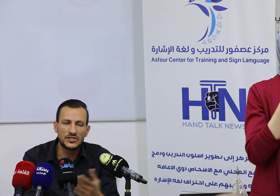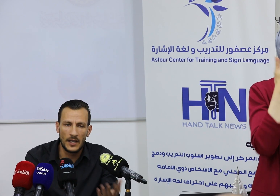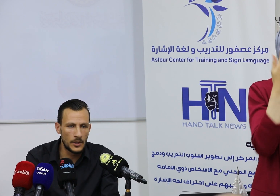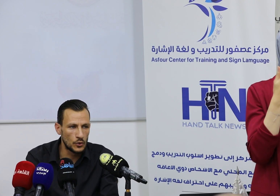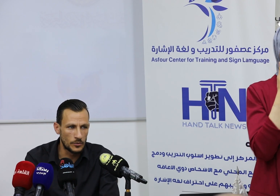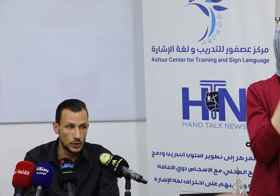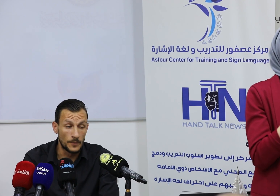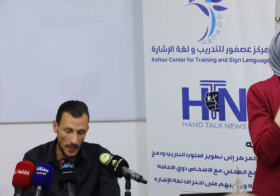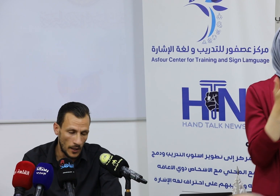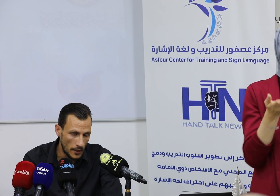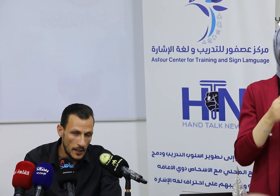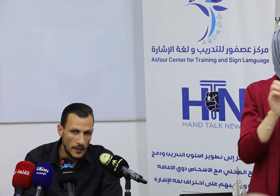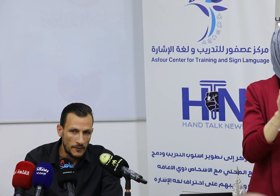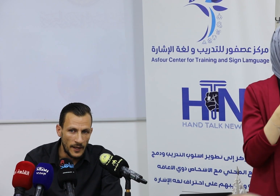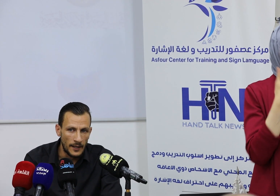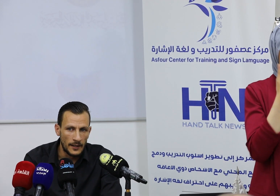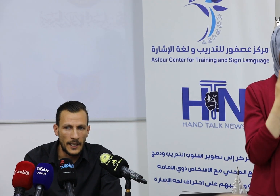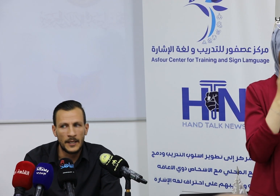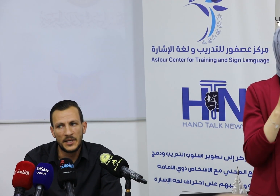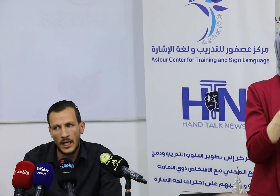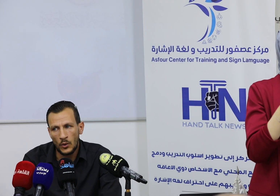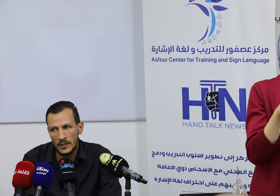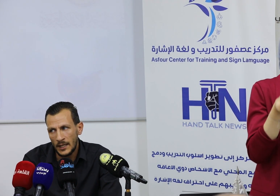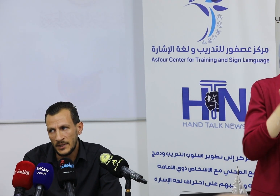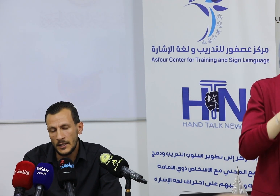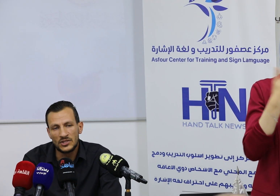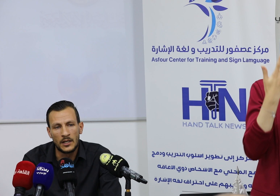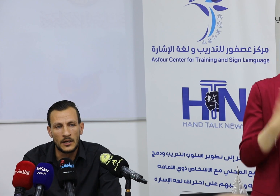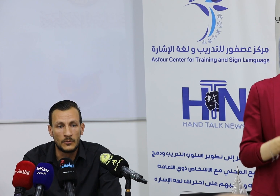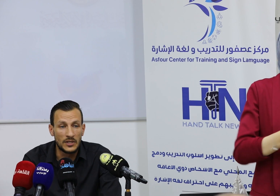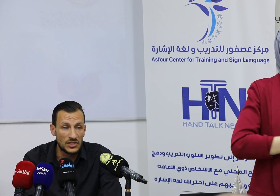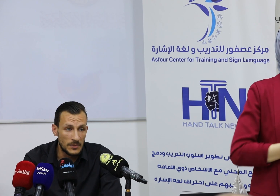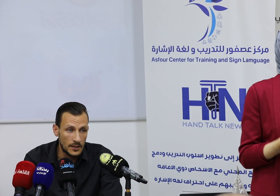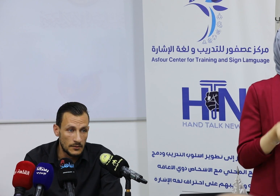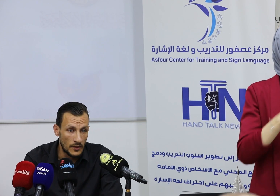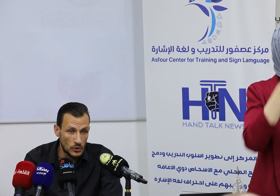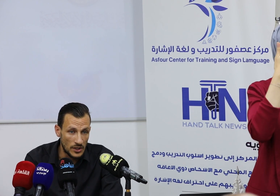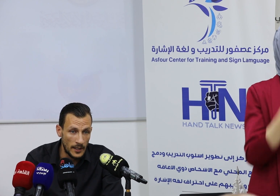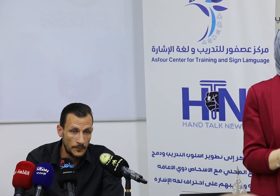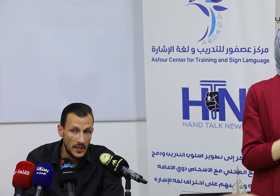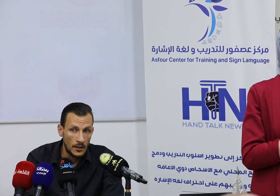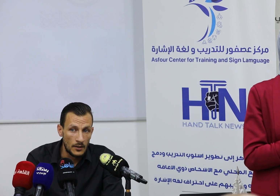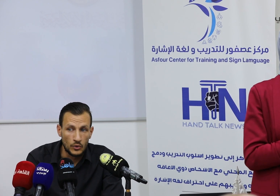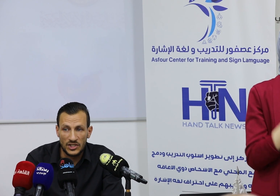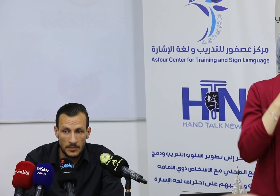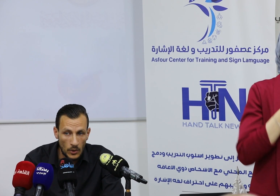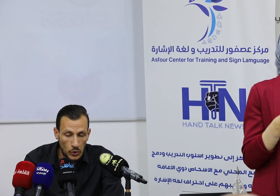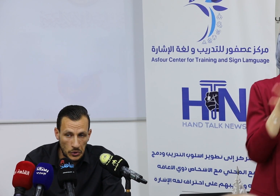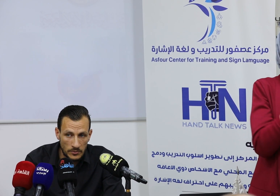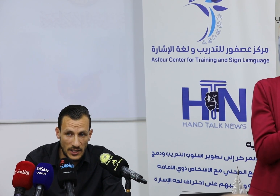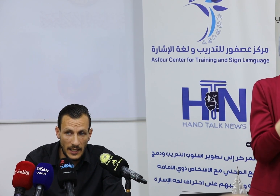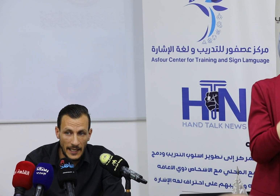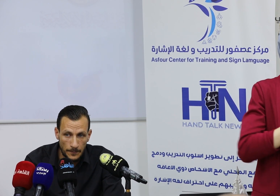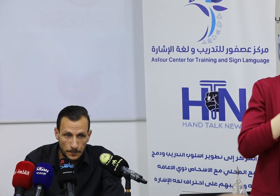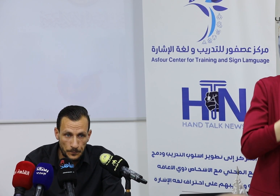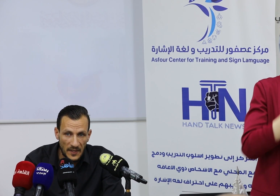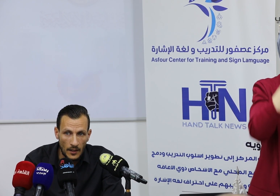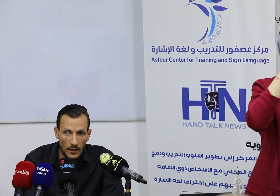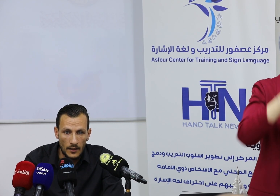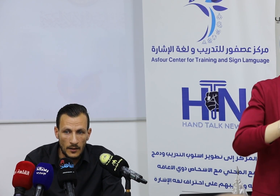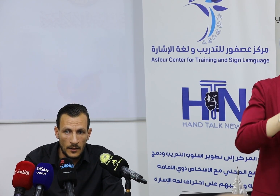الأطباء مش فاهمين هو شو بده. فإحنا بنحاول دائماً دمج المترجمين في المجتمع، مترجمين الأردن بشكل